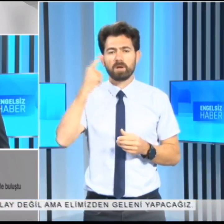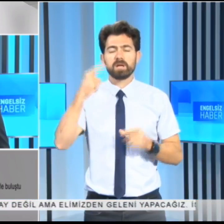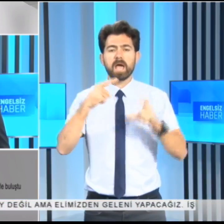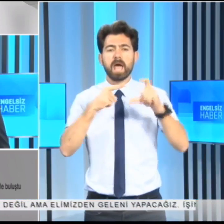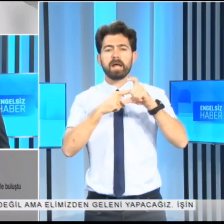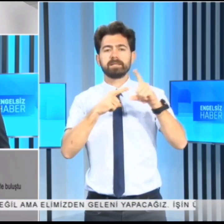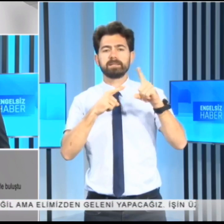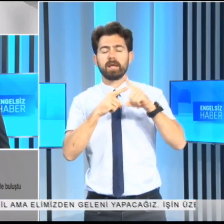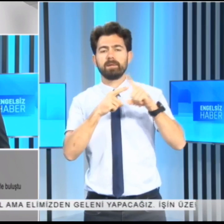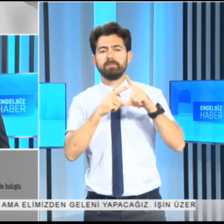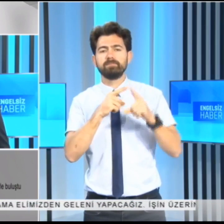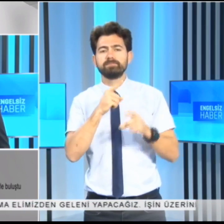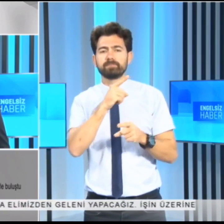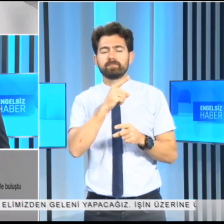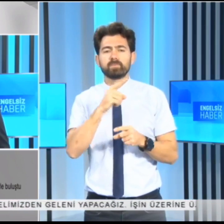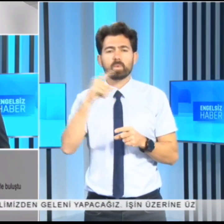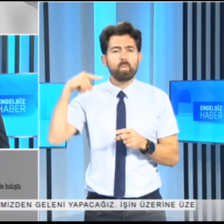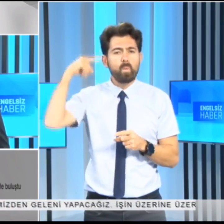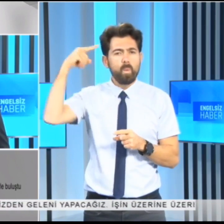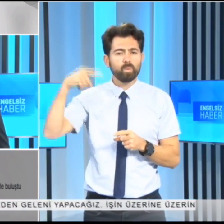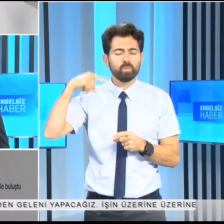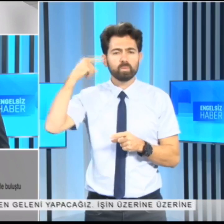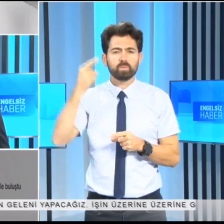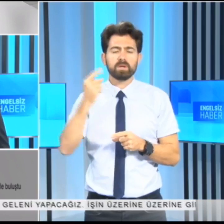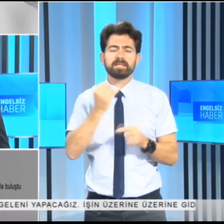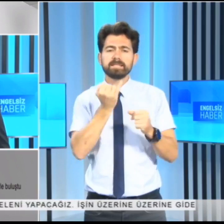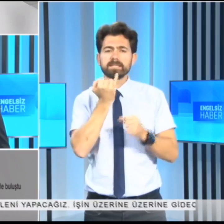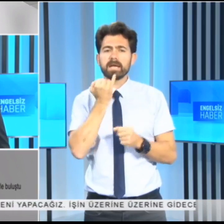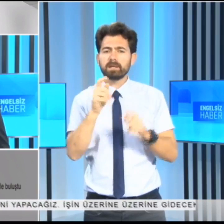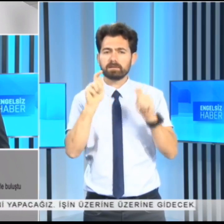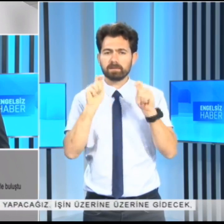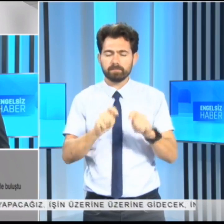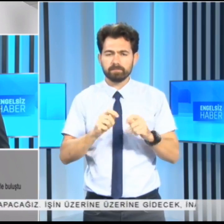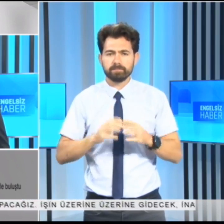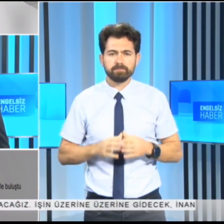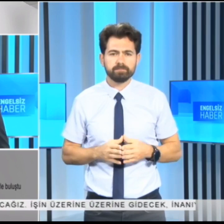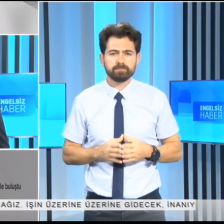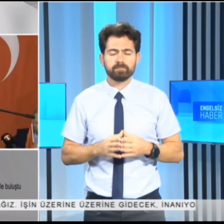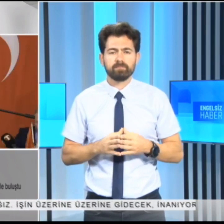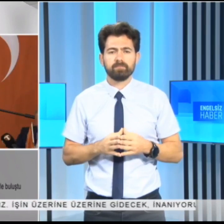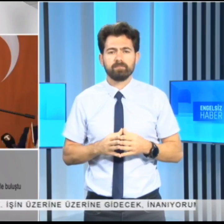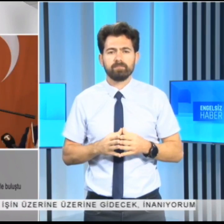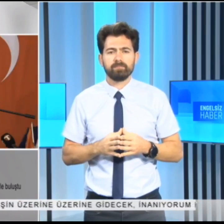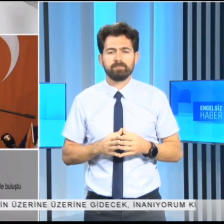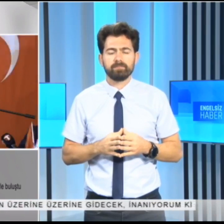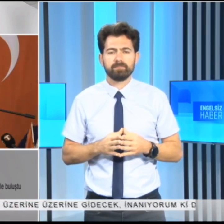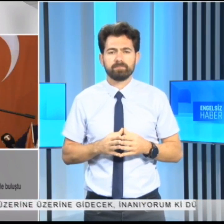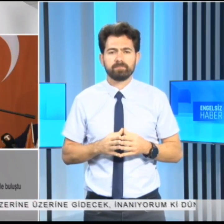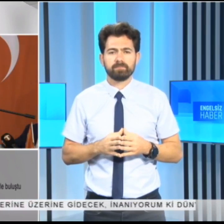Cumhurbaşkanı Ersin Tatar Londra'da temaslarda bulundu